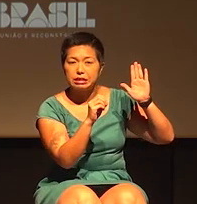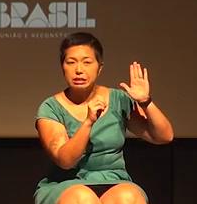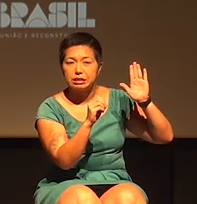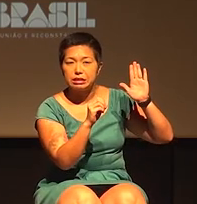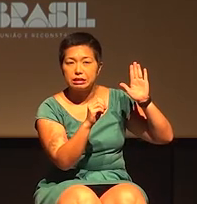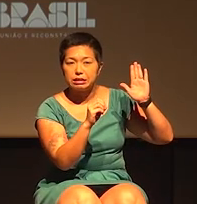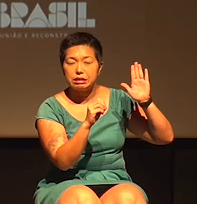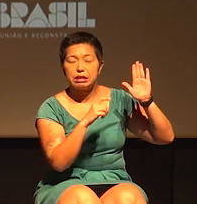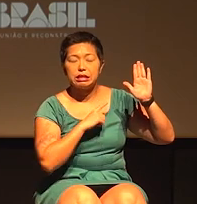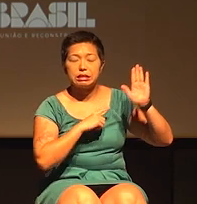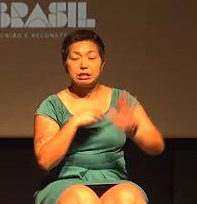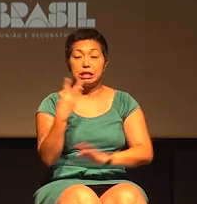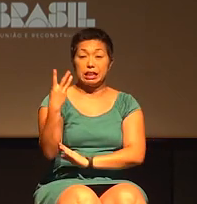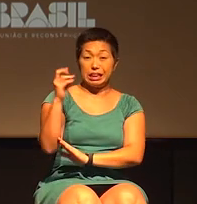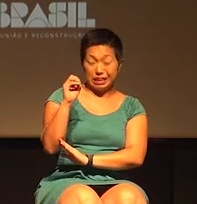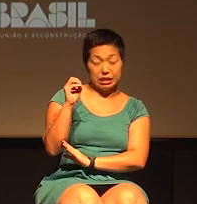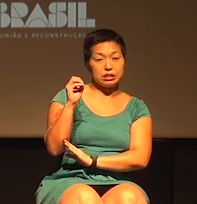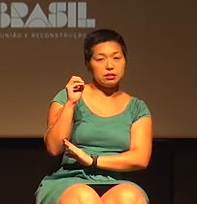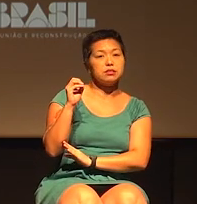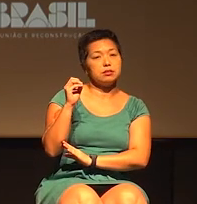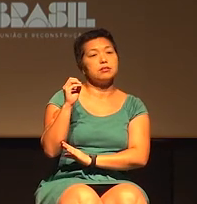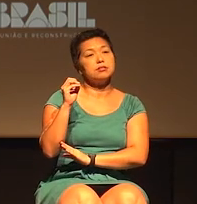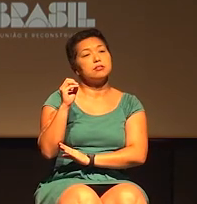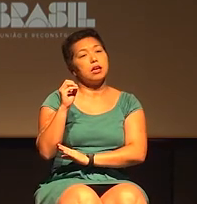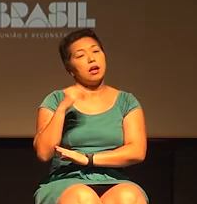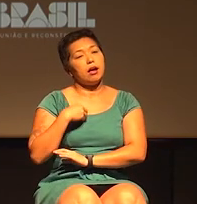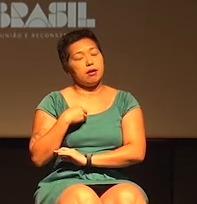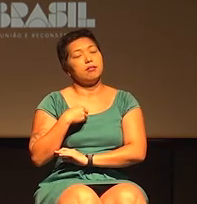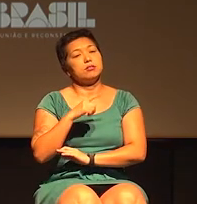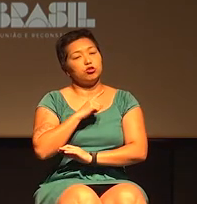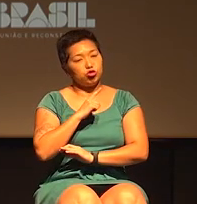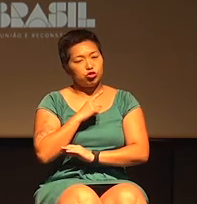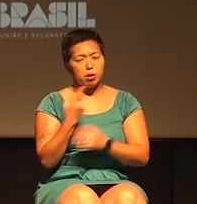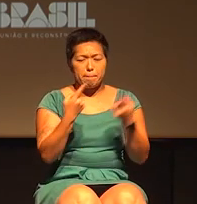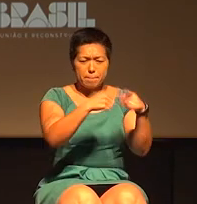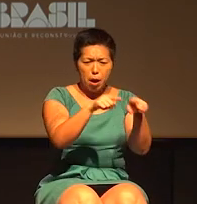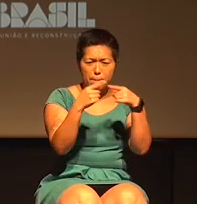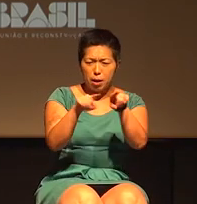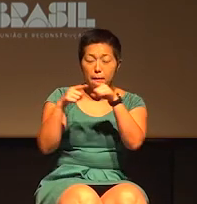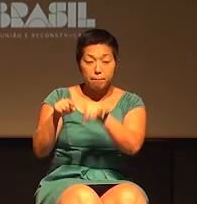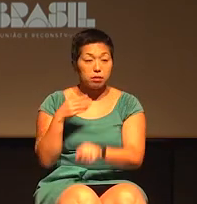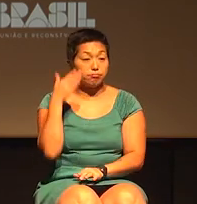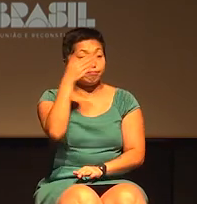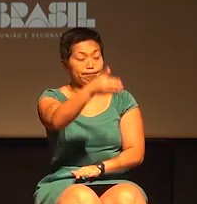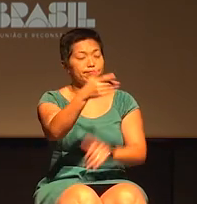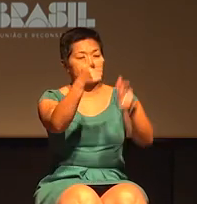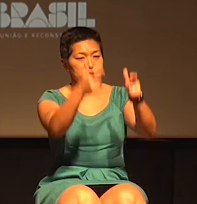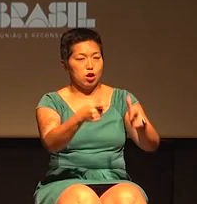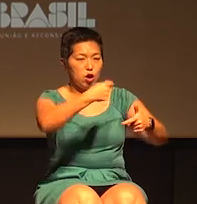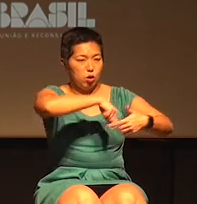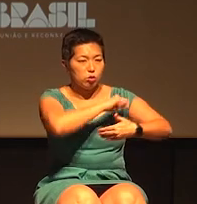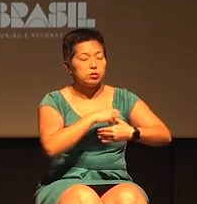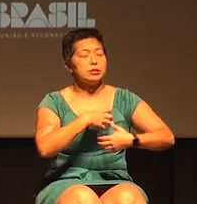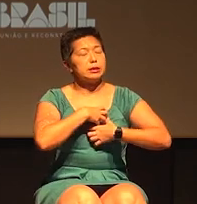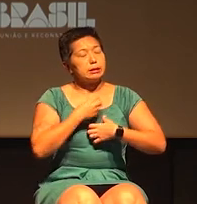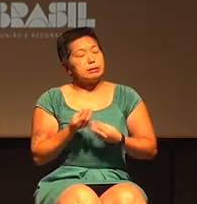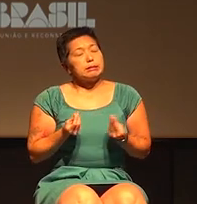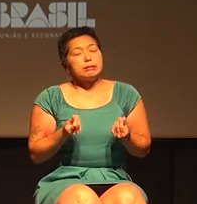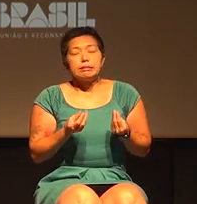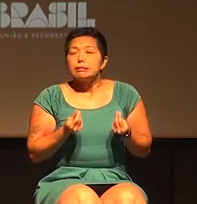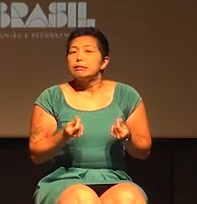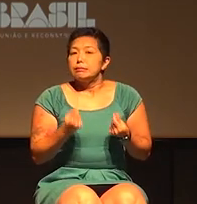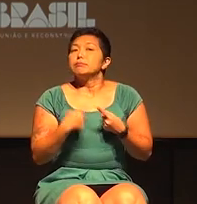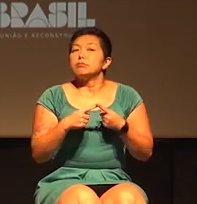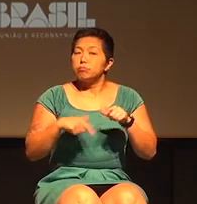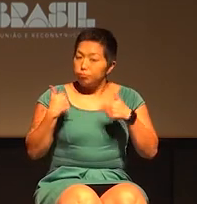com 30 assim levamos o pessoal todo do departamento de parcerias para almoçar numa delas para sensibilizar sabe porque o